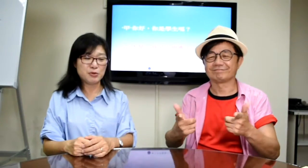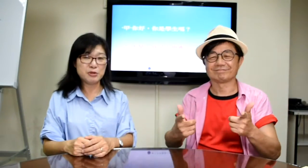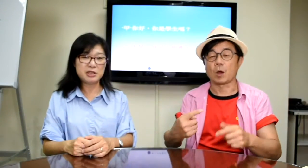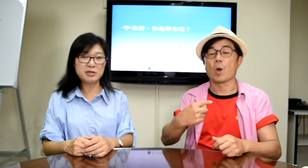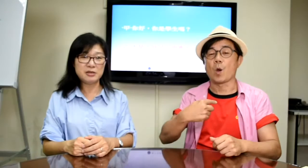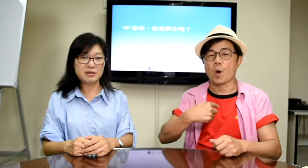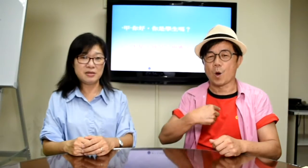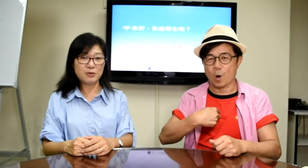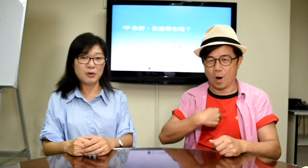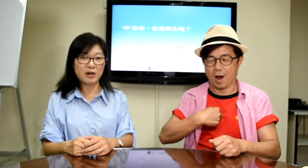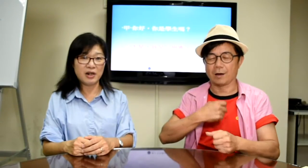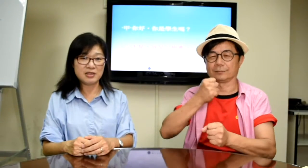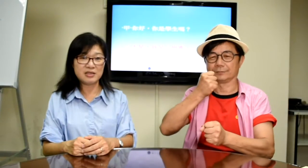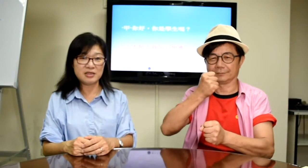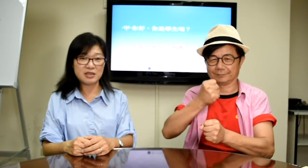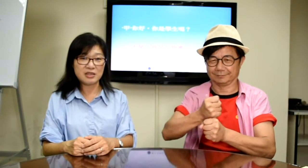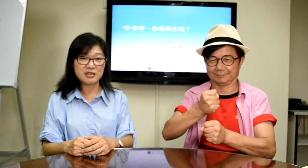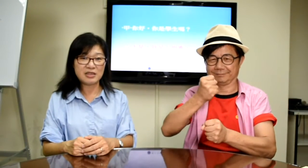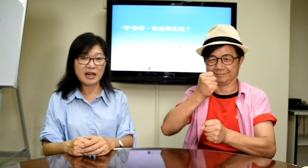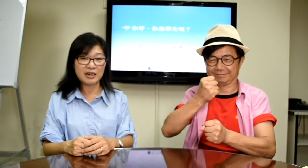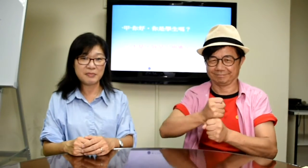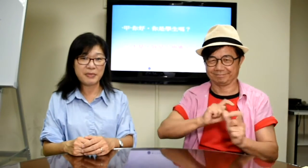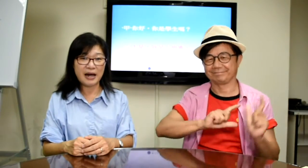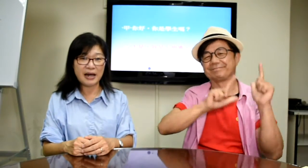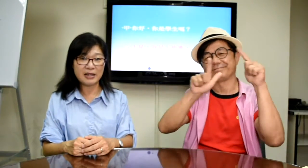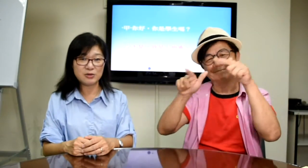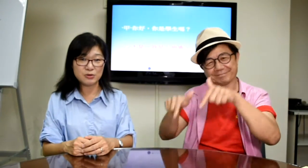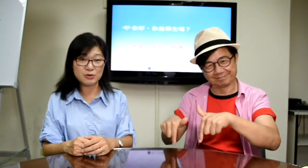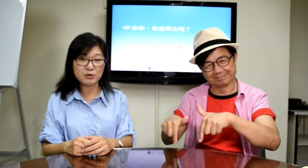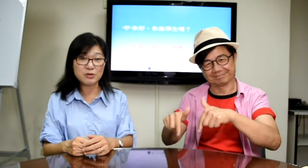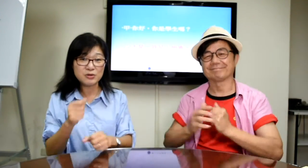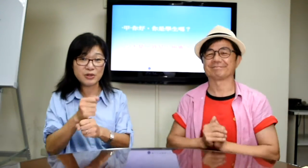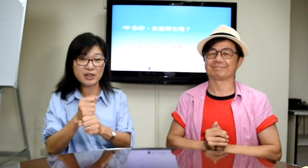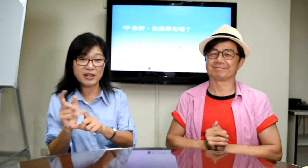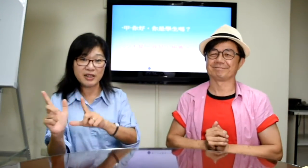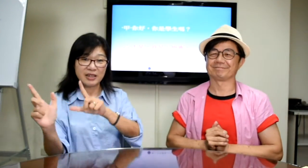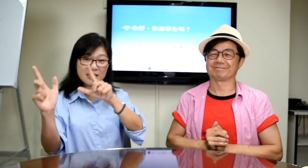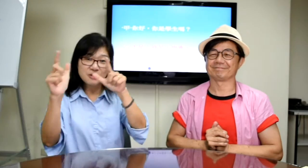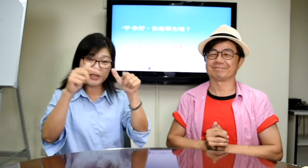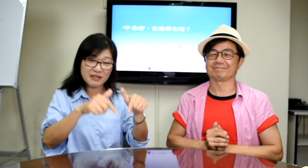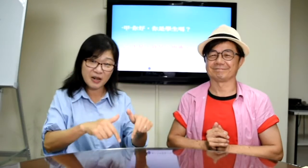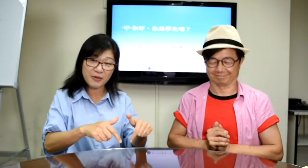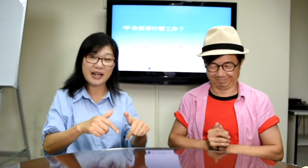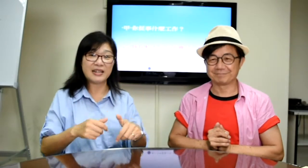是，我是上班族，工作从早到晚。